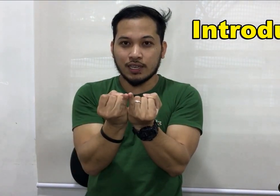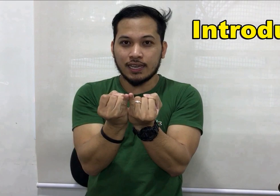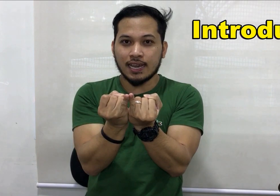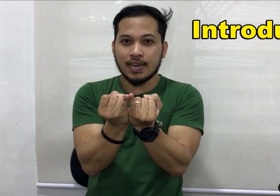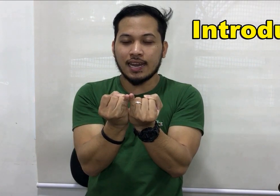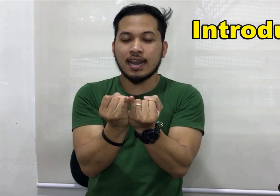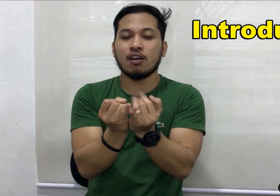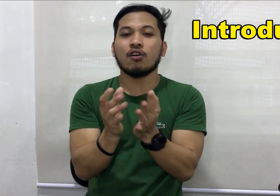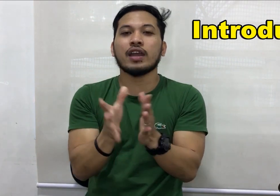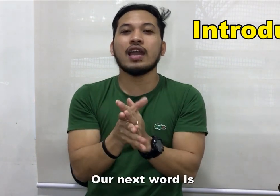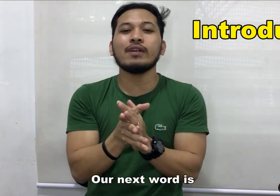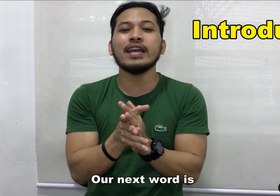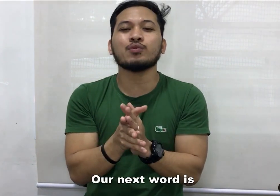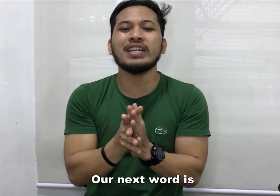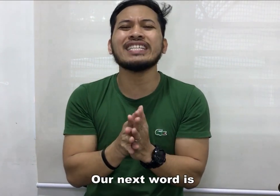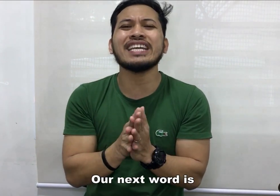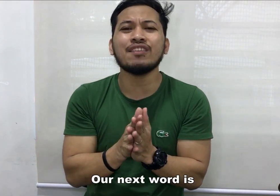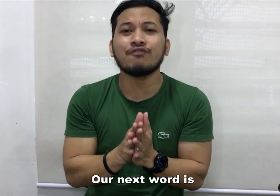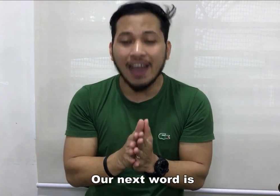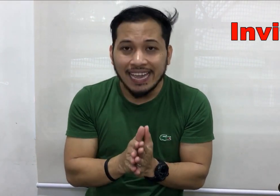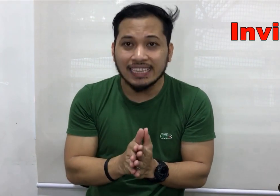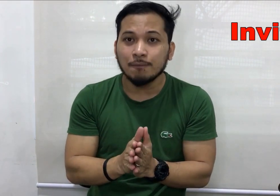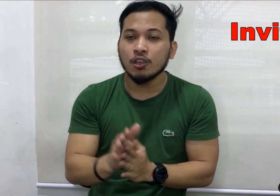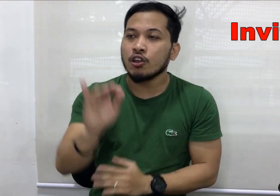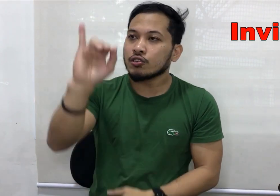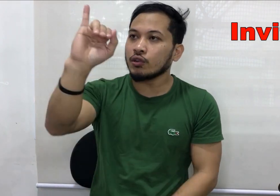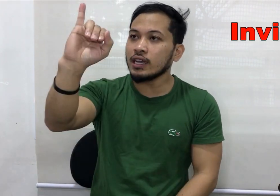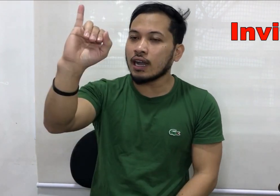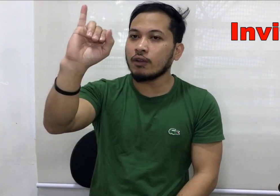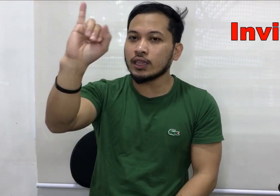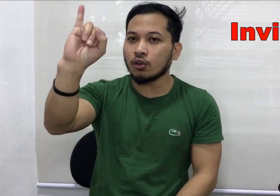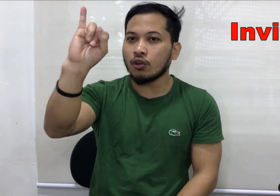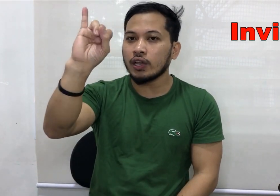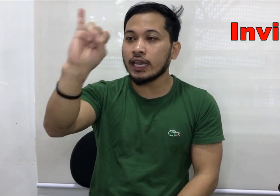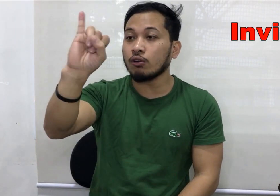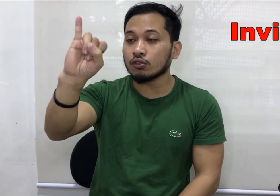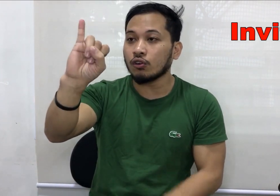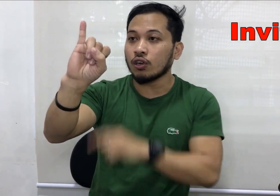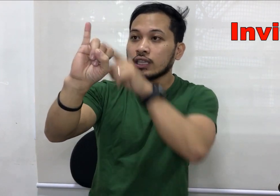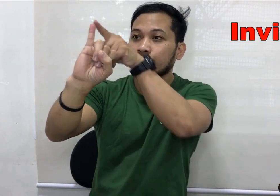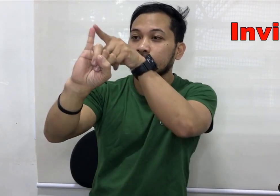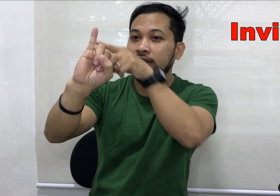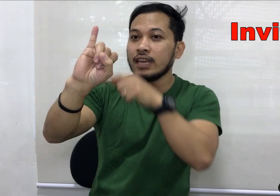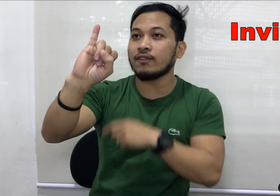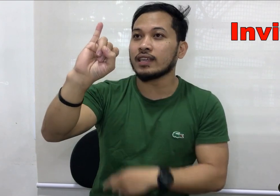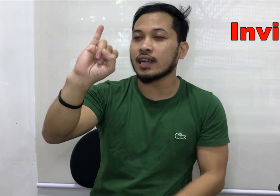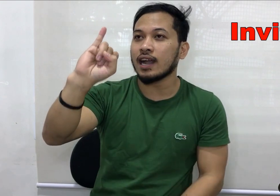Introduce. Ayan, ha? Okay? Our next word is invite. So, ikaw, ito. Ikaw to. Tapos, mag-i-invite ka.